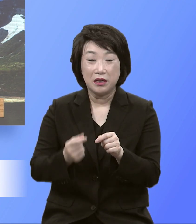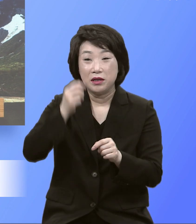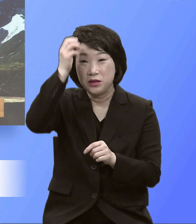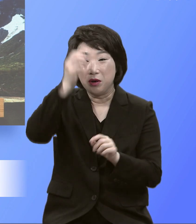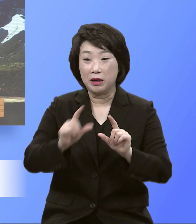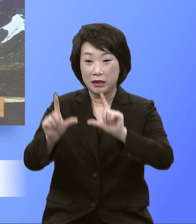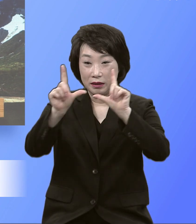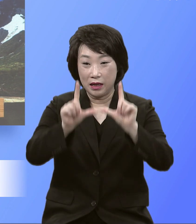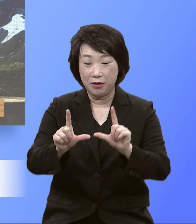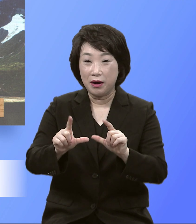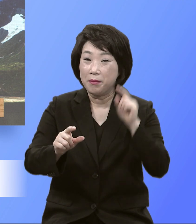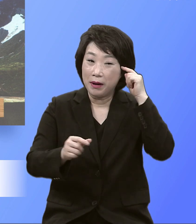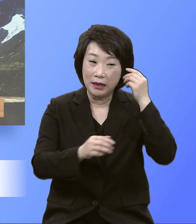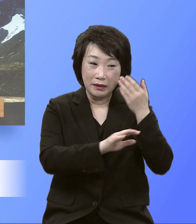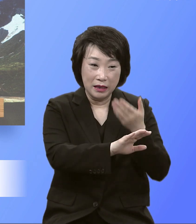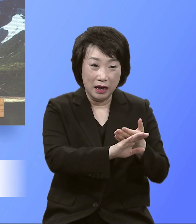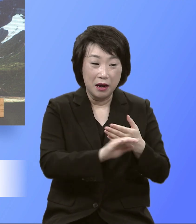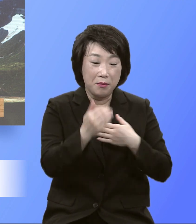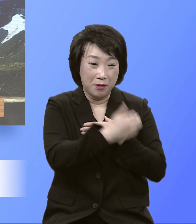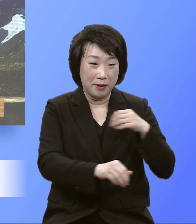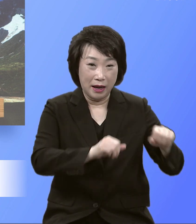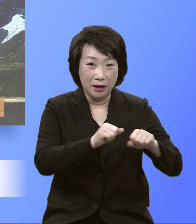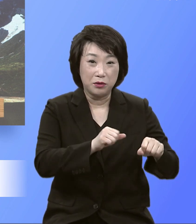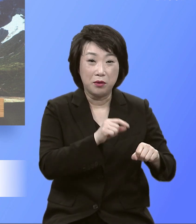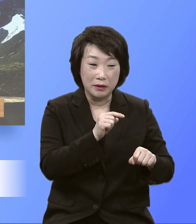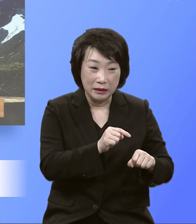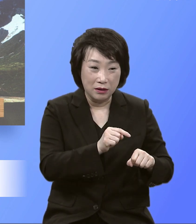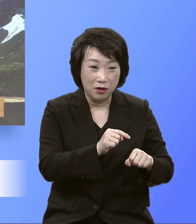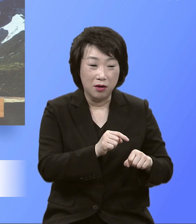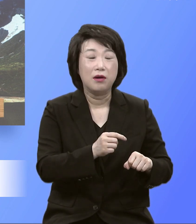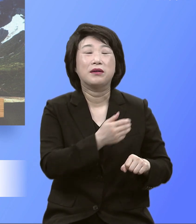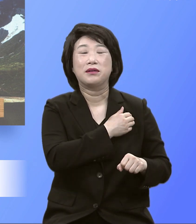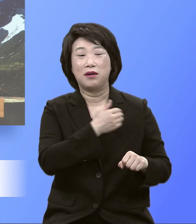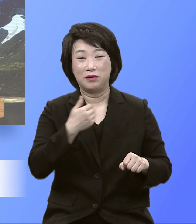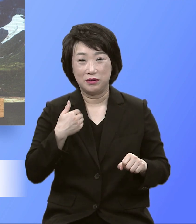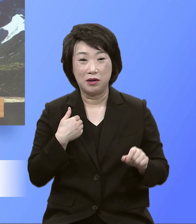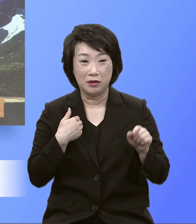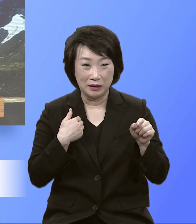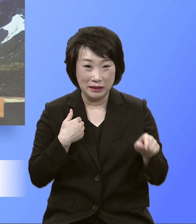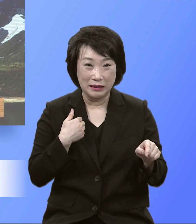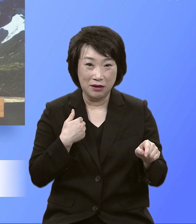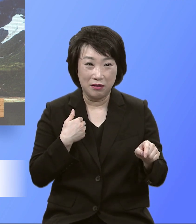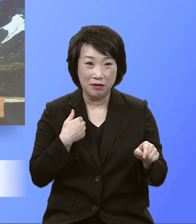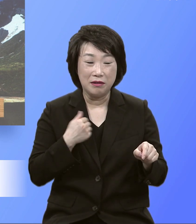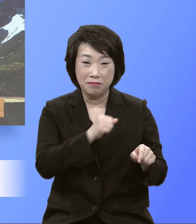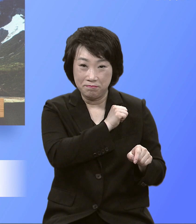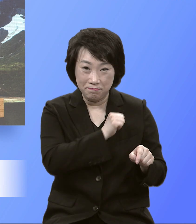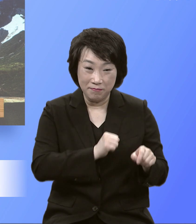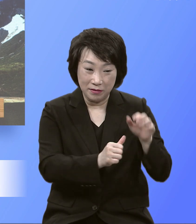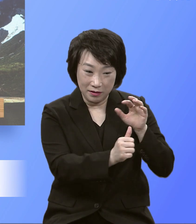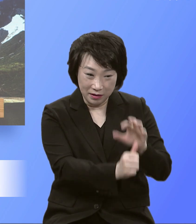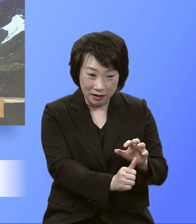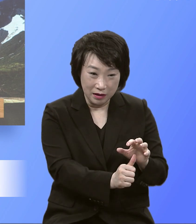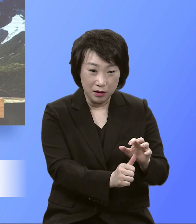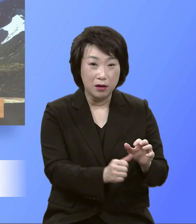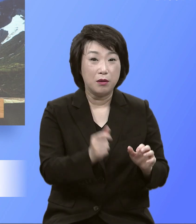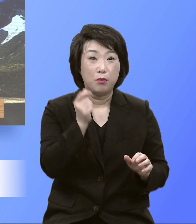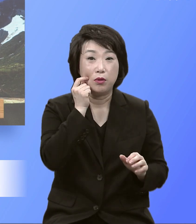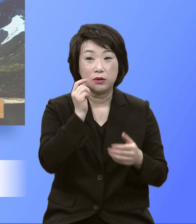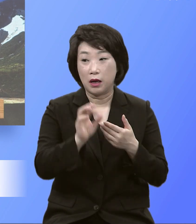영적 생활을 반대하는 몸의 행실을 능히 지배할 수